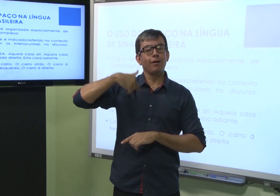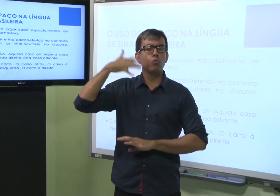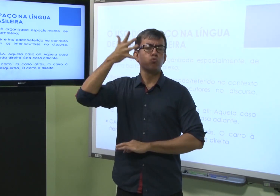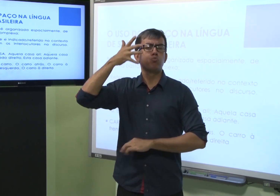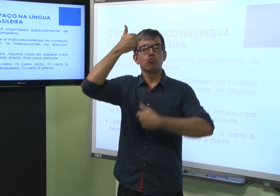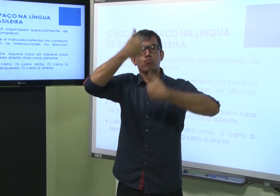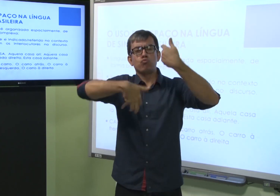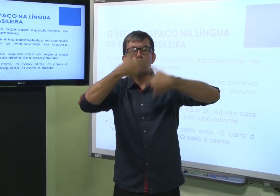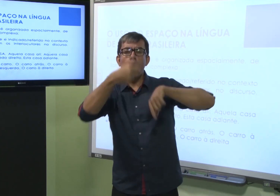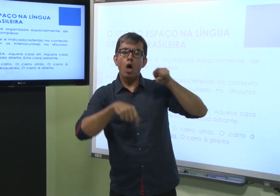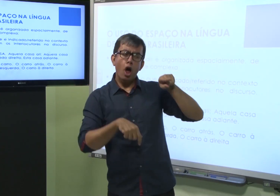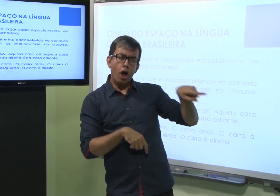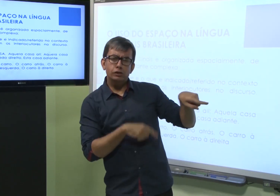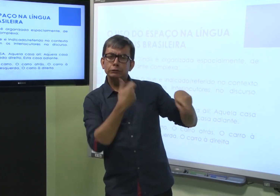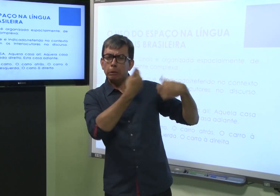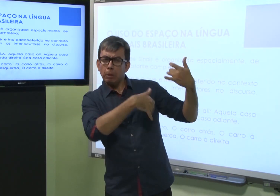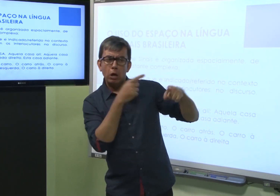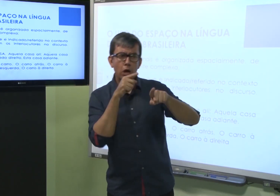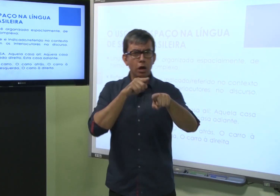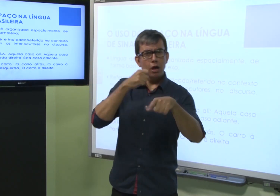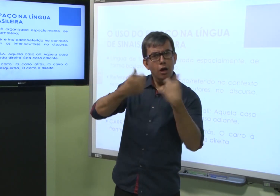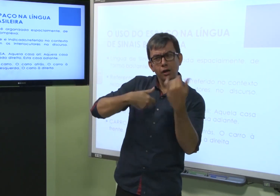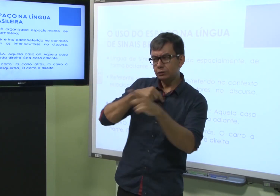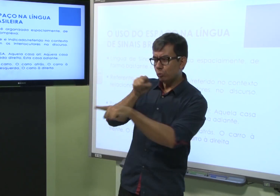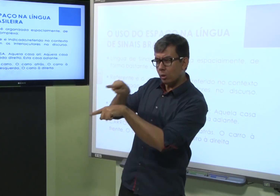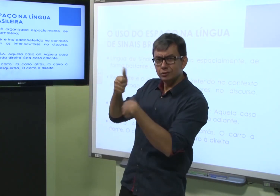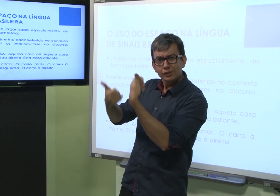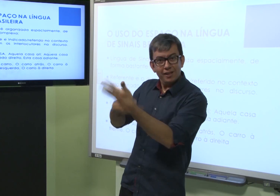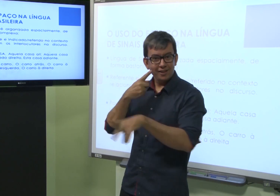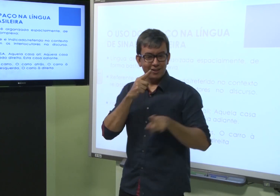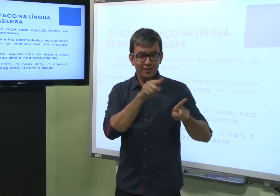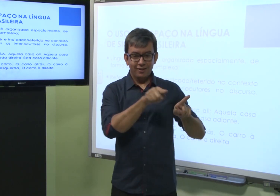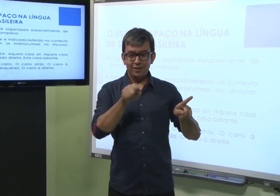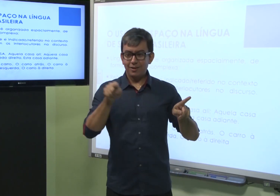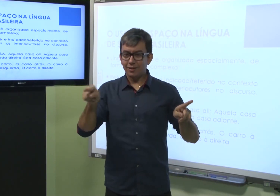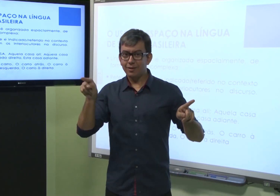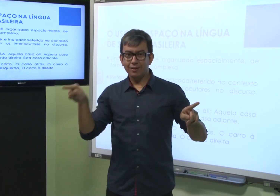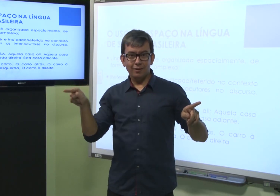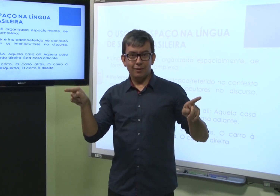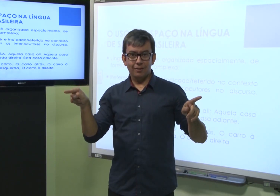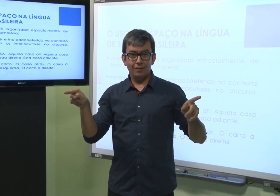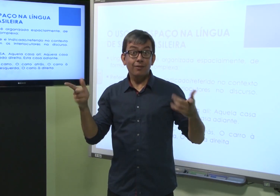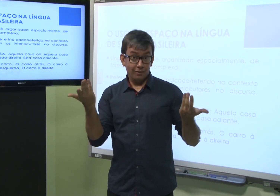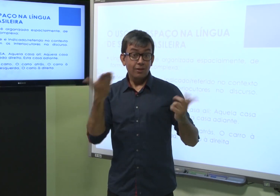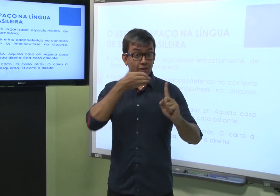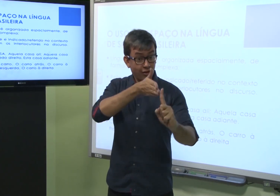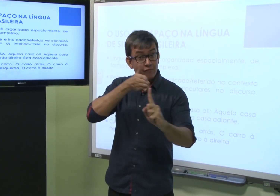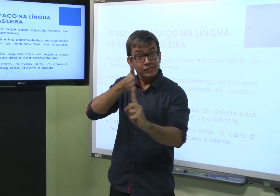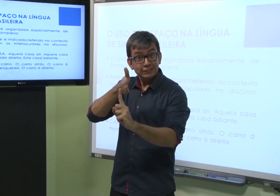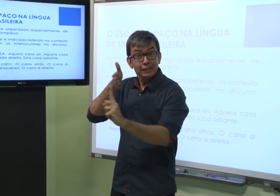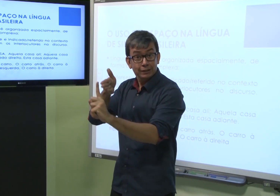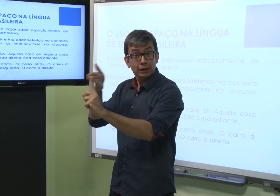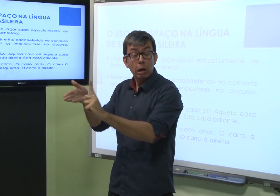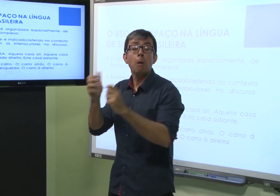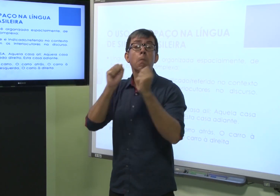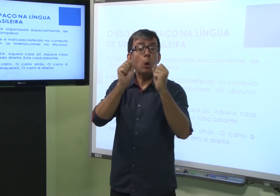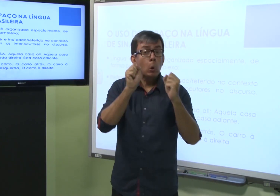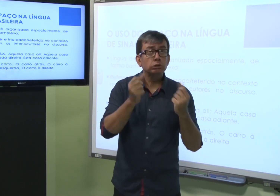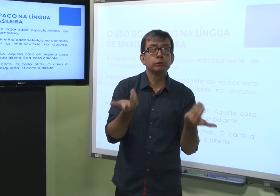história, aí eu vou fazendo referência nesse espaço durante a minha sinalização. Então